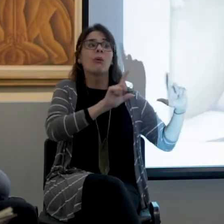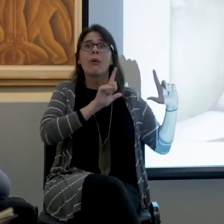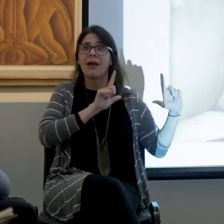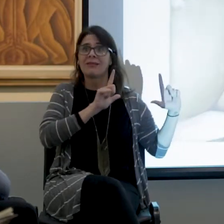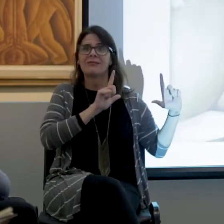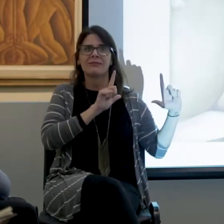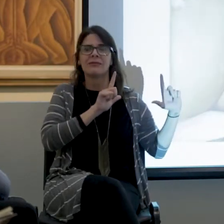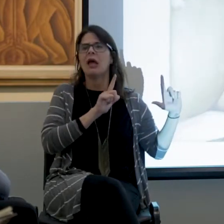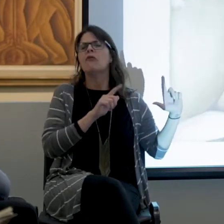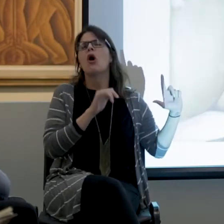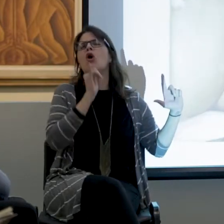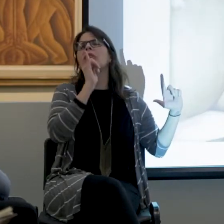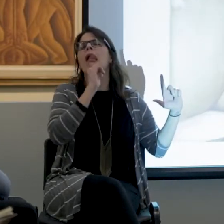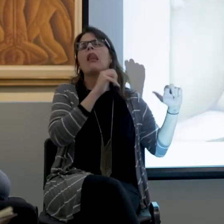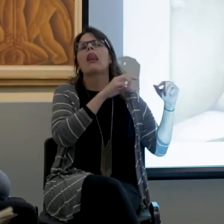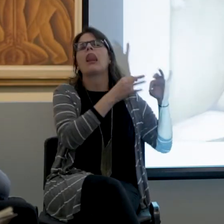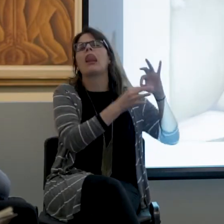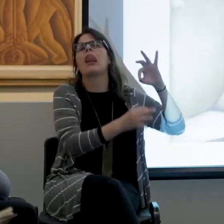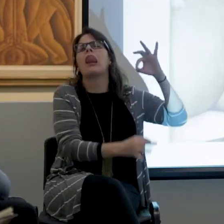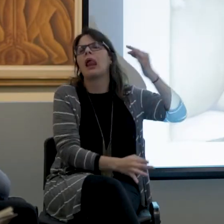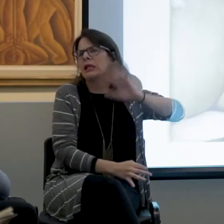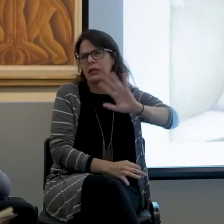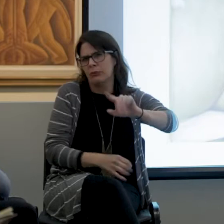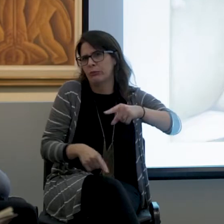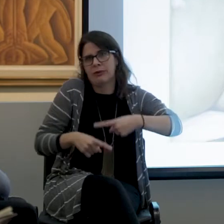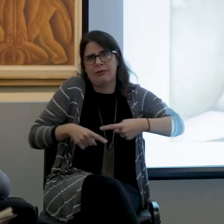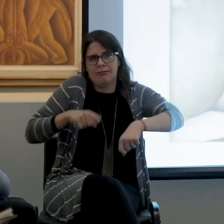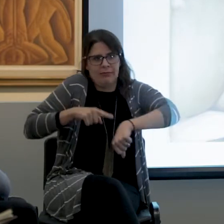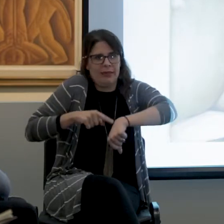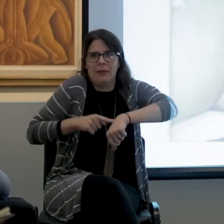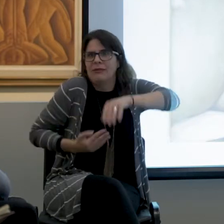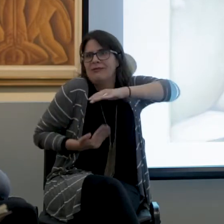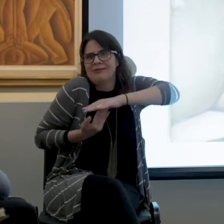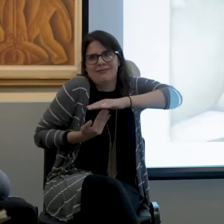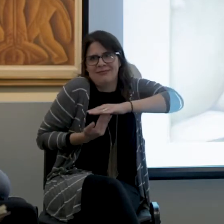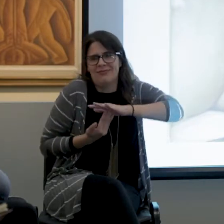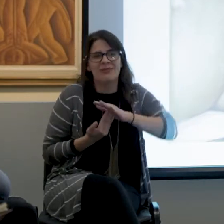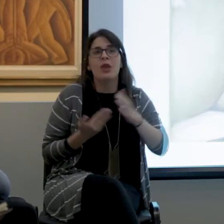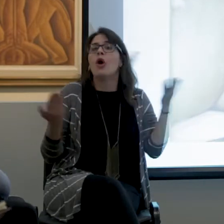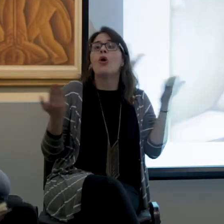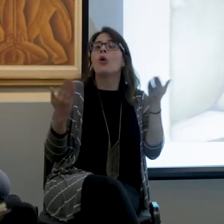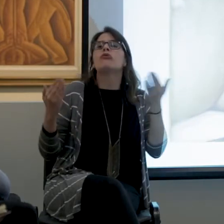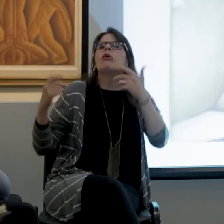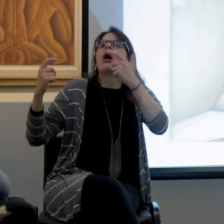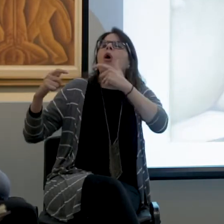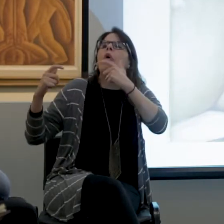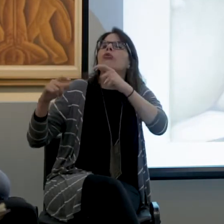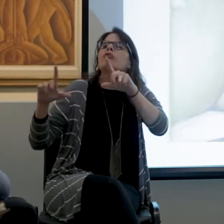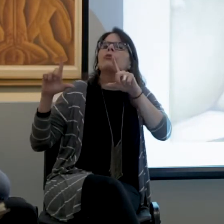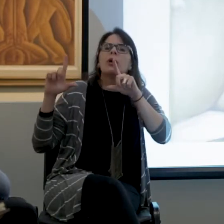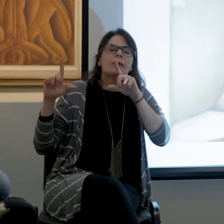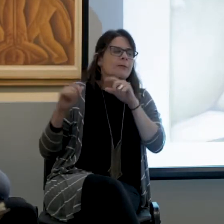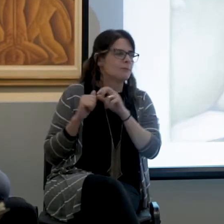história dele porque eu não tenho tempo, mas a história é tão genial quanto o quadro. Né? Hoje o quadro está lá no museu...